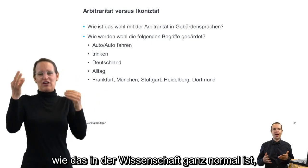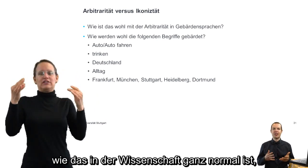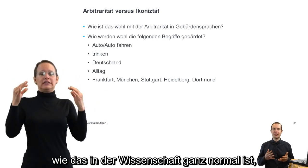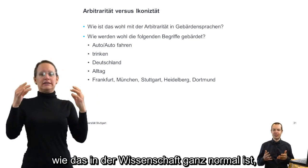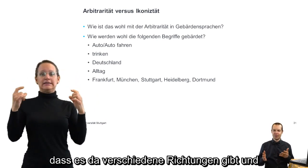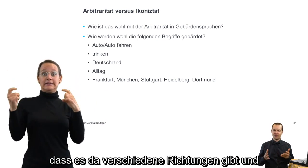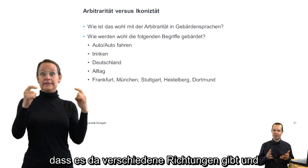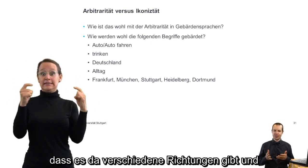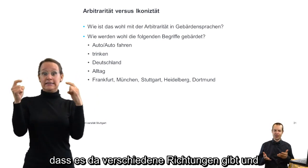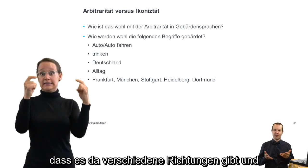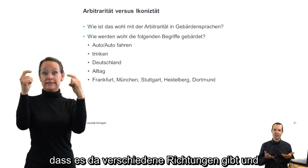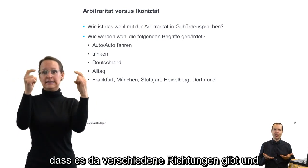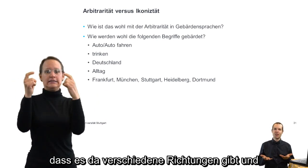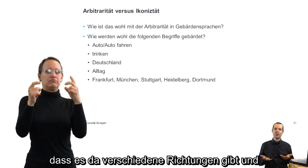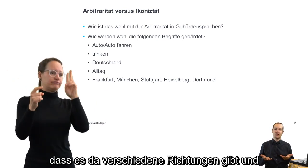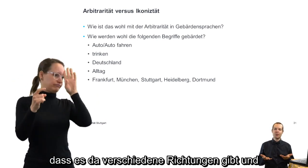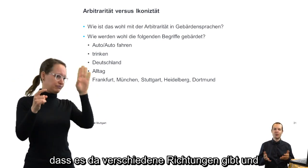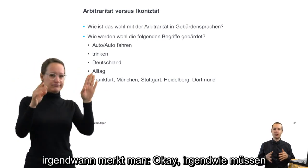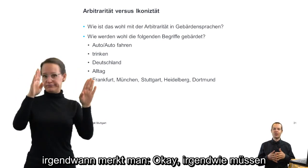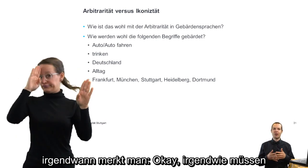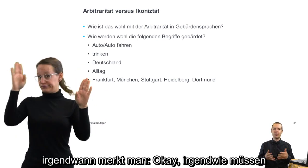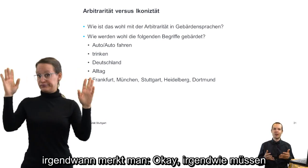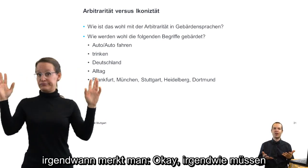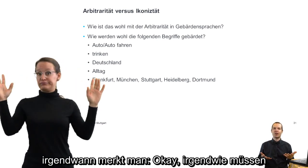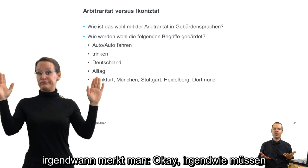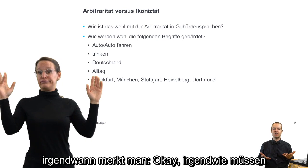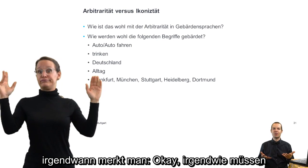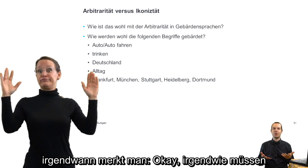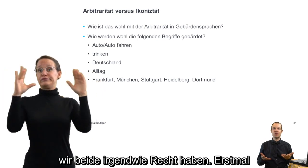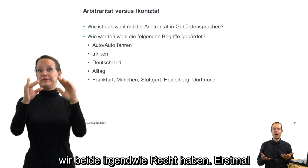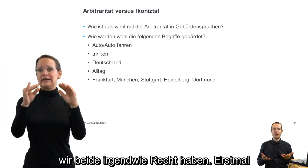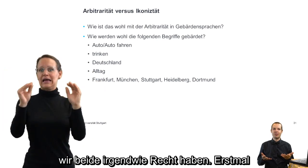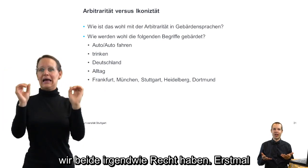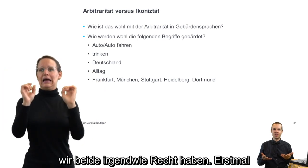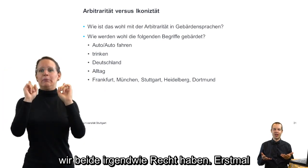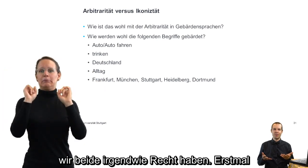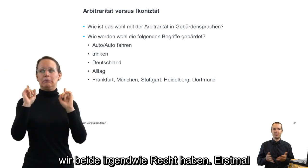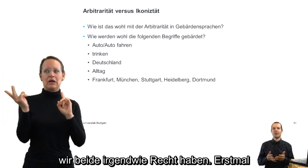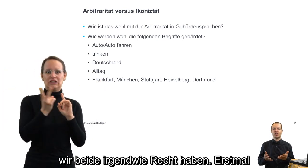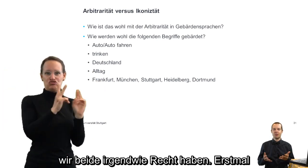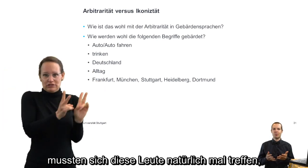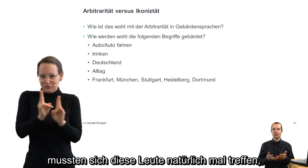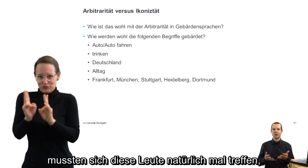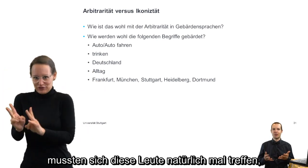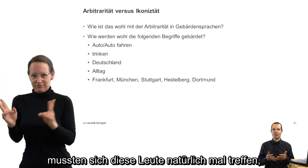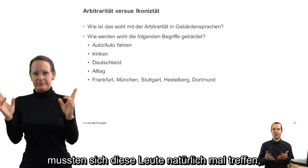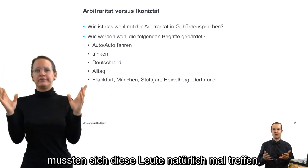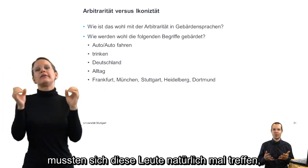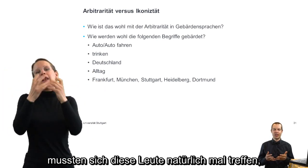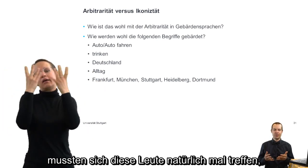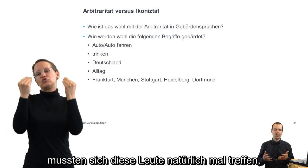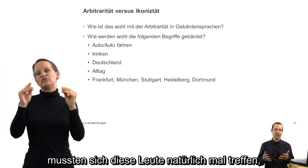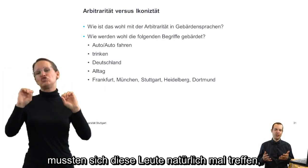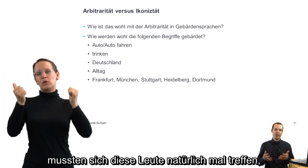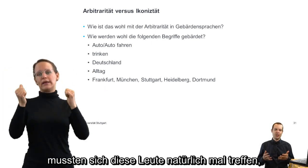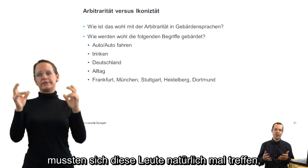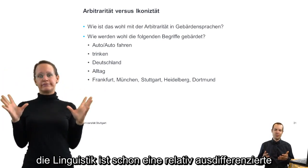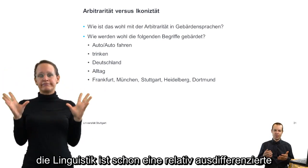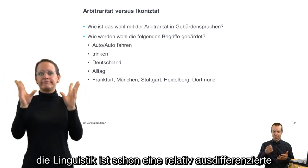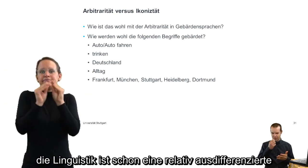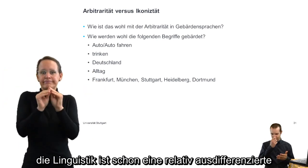ja ganz normal, dass es dann verschiedene Richtungen gibt und irgendwann merkt man, okay, irgendwie müssen wir beide irgendwie Recht haben. Erstmal mussten sich die Leute natürlich mal treffen.